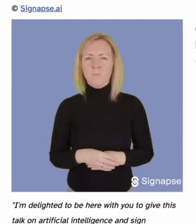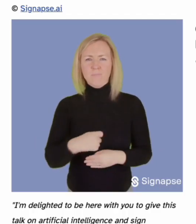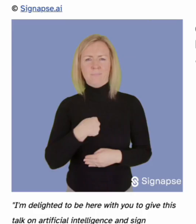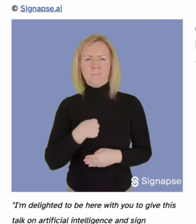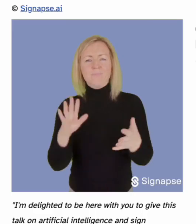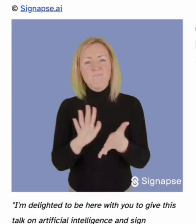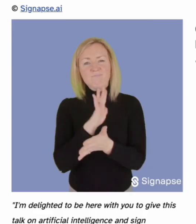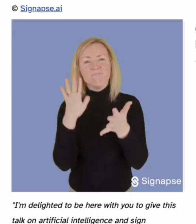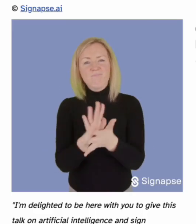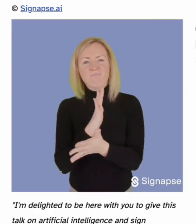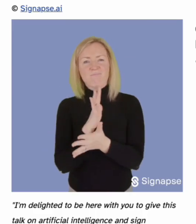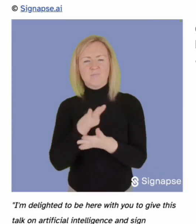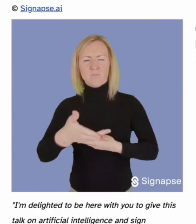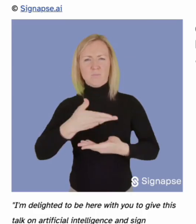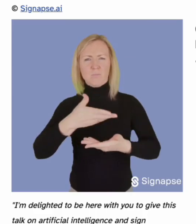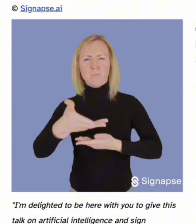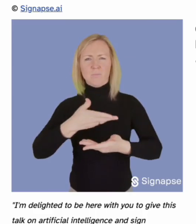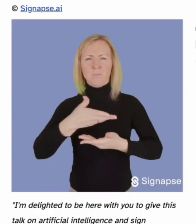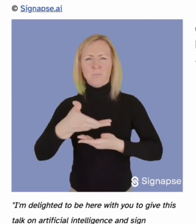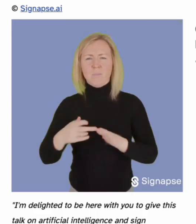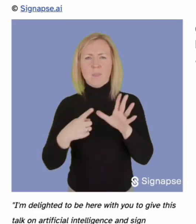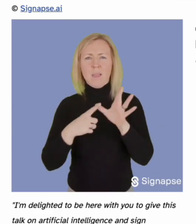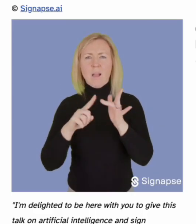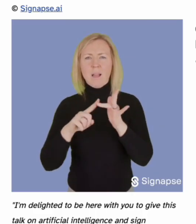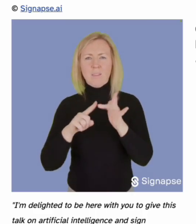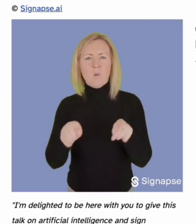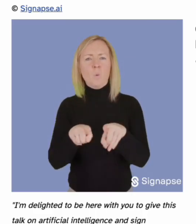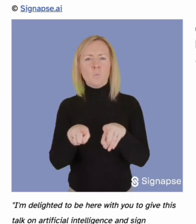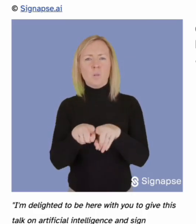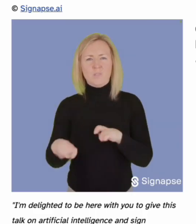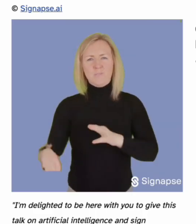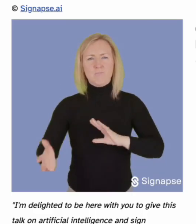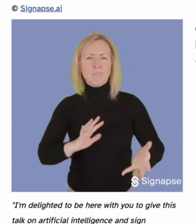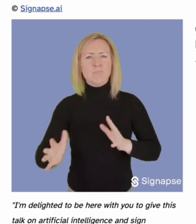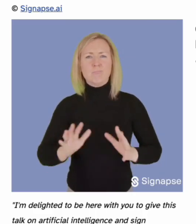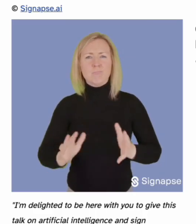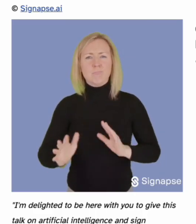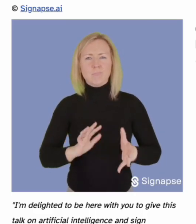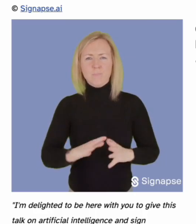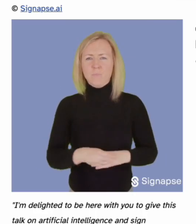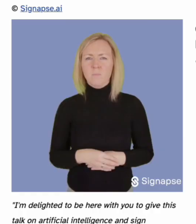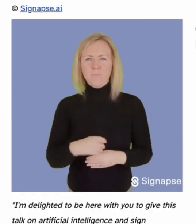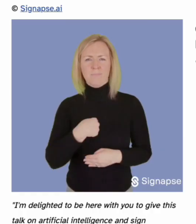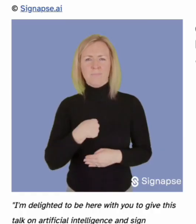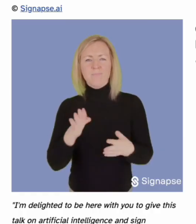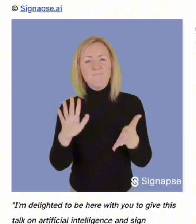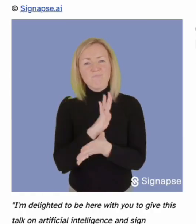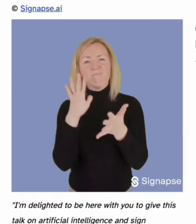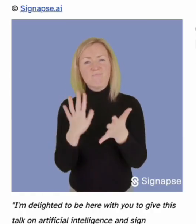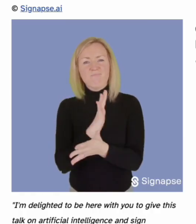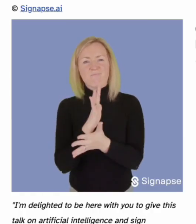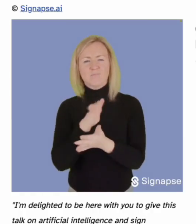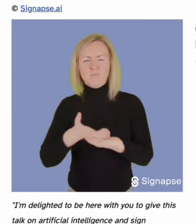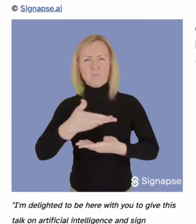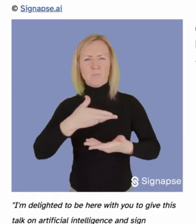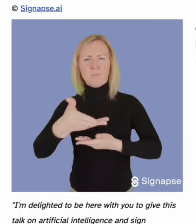sur l'IA et la langue des signes. Donc voilà, c'est pas tout à fait